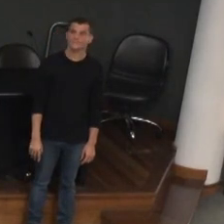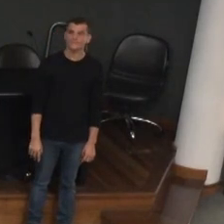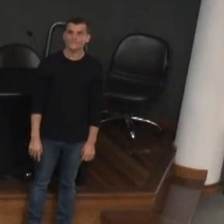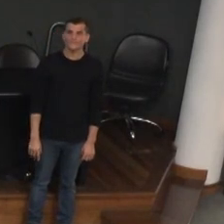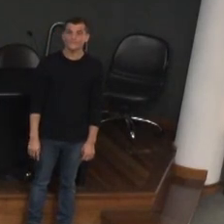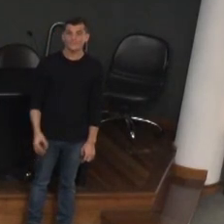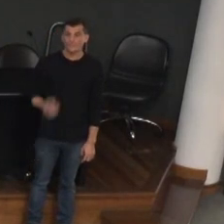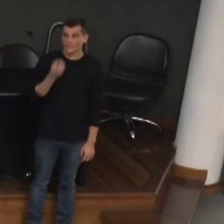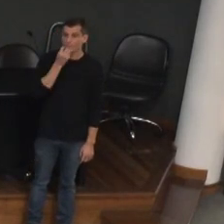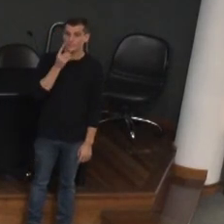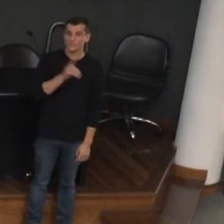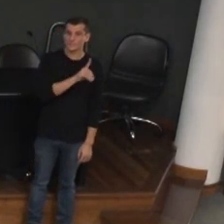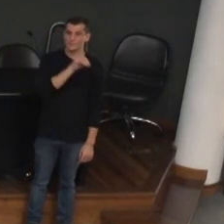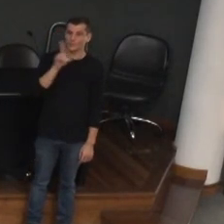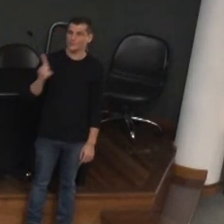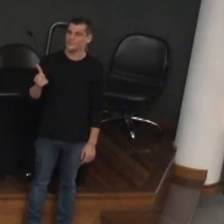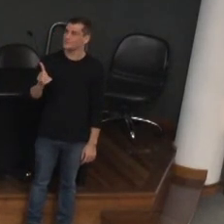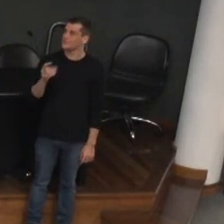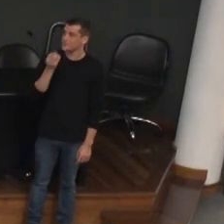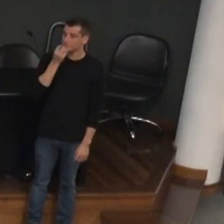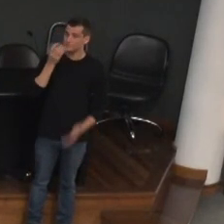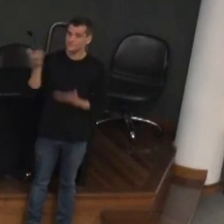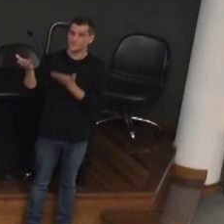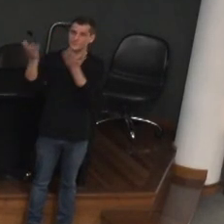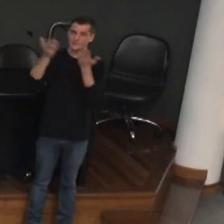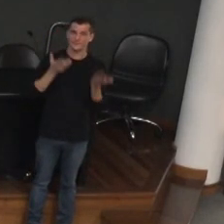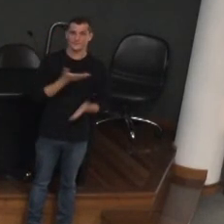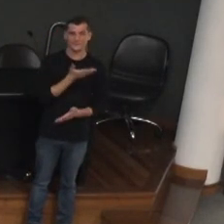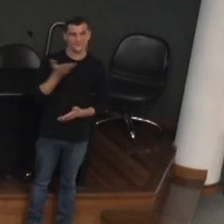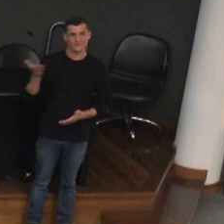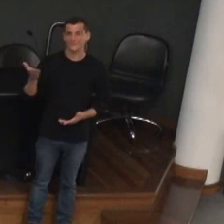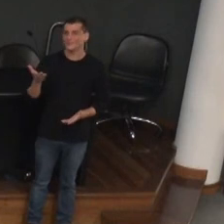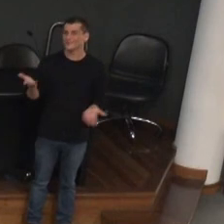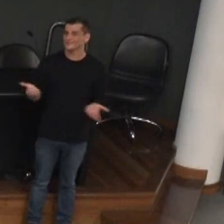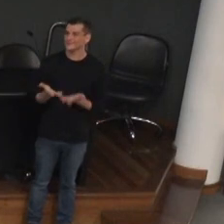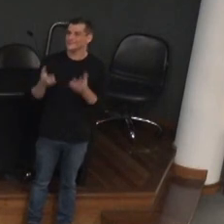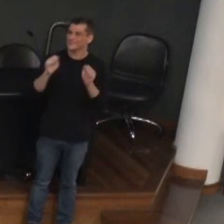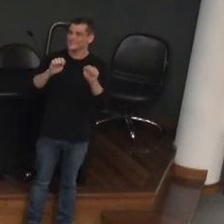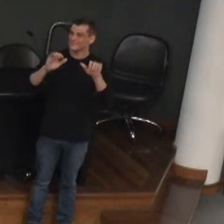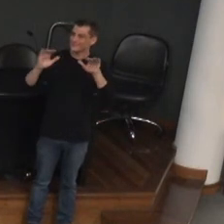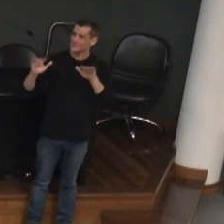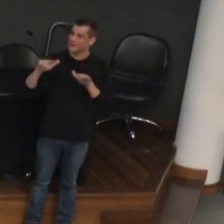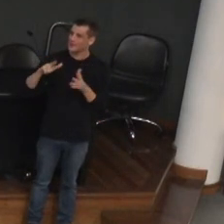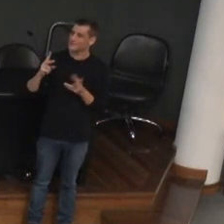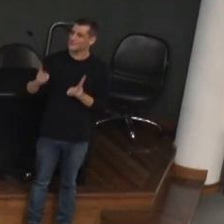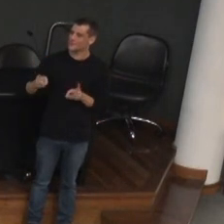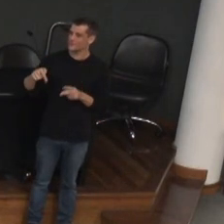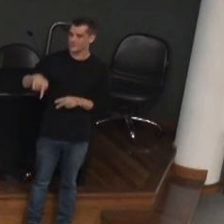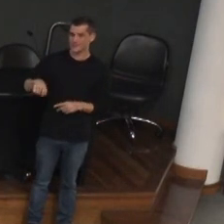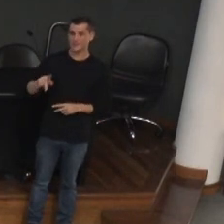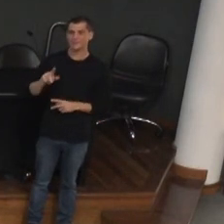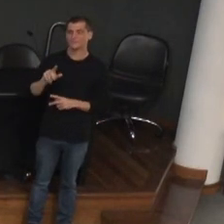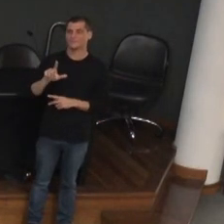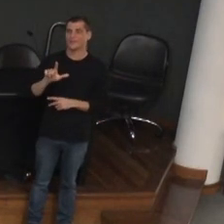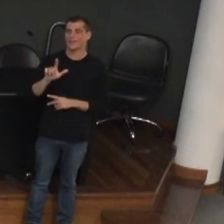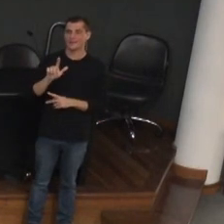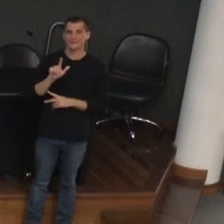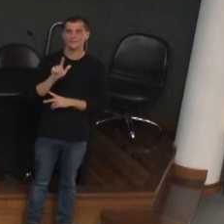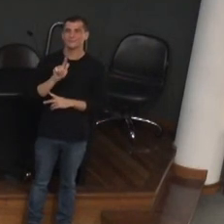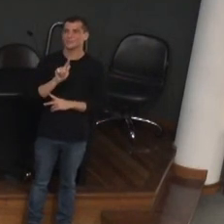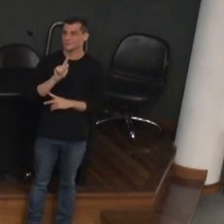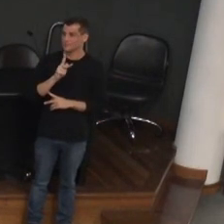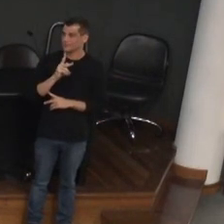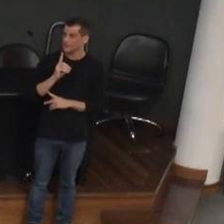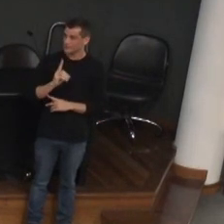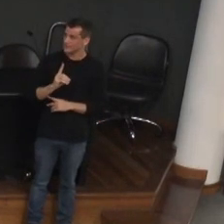Bom dia a todos sejam mais uma vez muito bem vindos ao plena linha para continuidade do curso de lgpd com